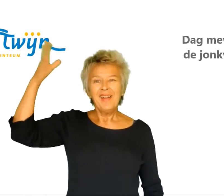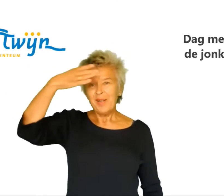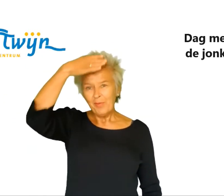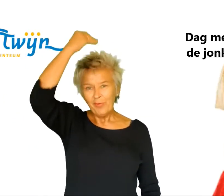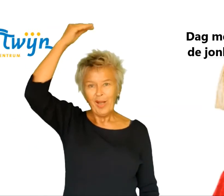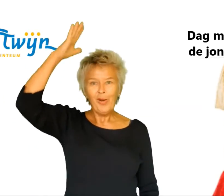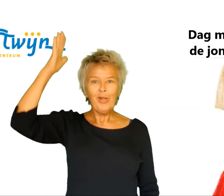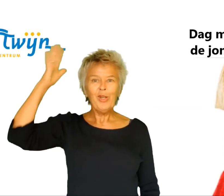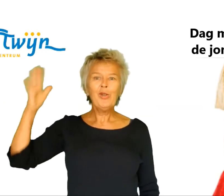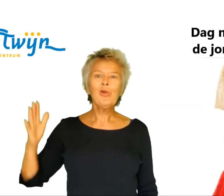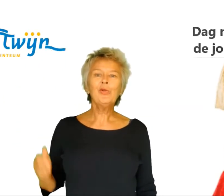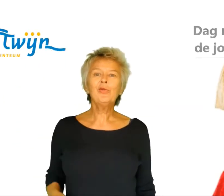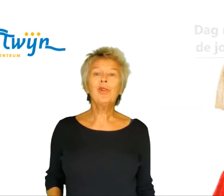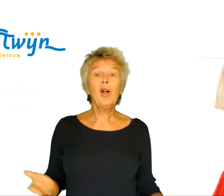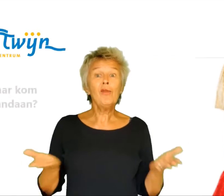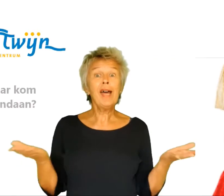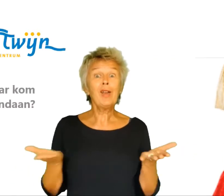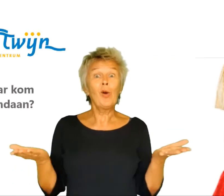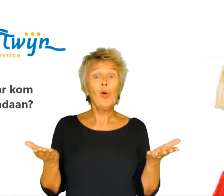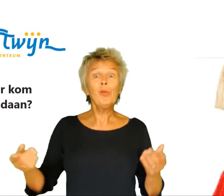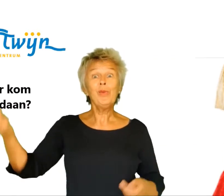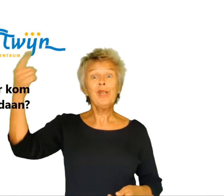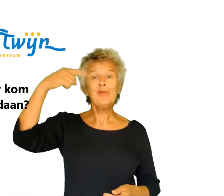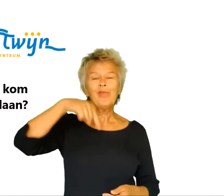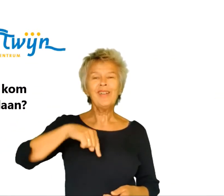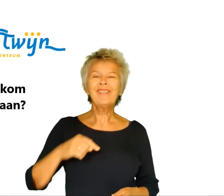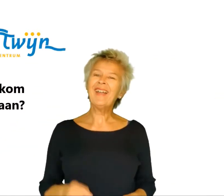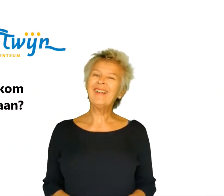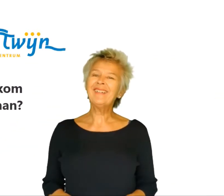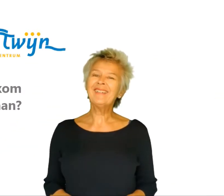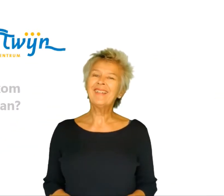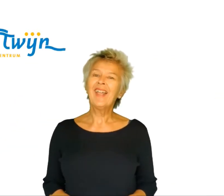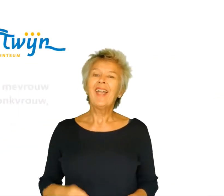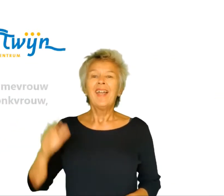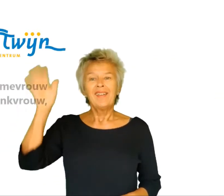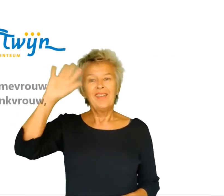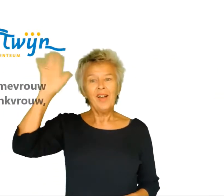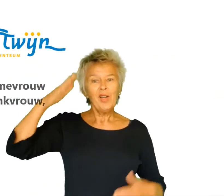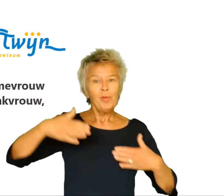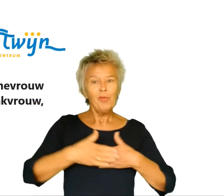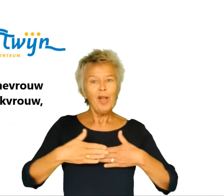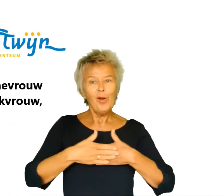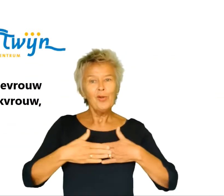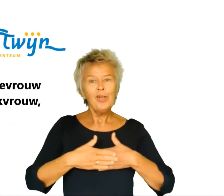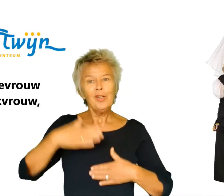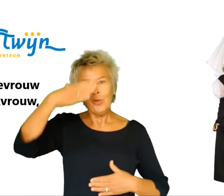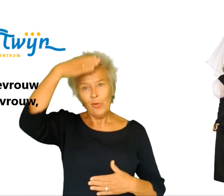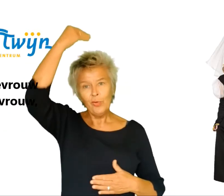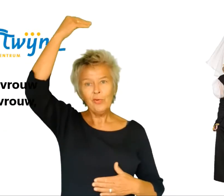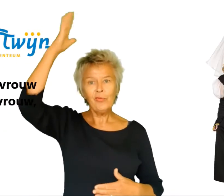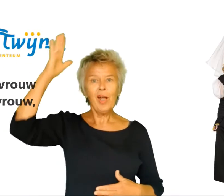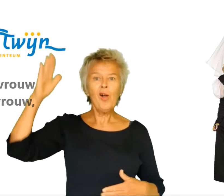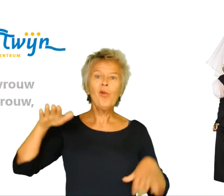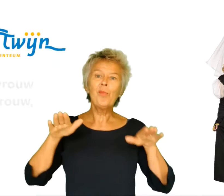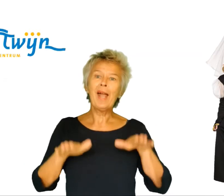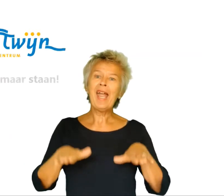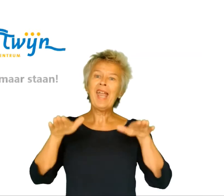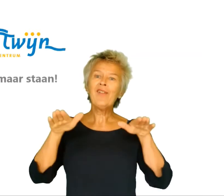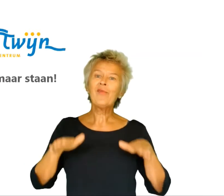Dag mevrouw de jonkvrouw, waar kom je vandaan? Dag mevrouw de jonkvrouw, blijf